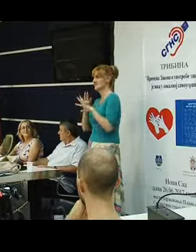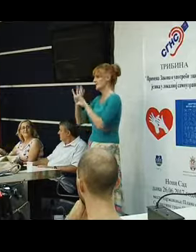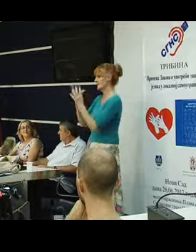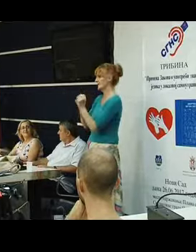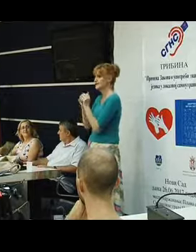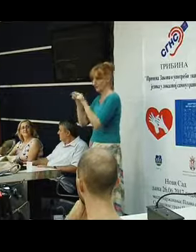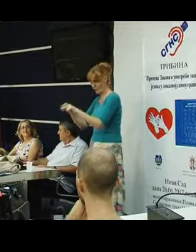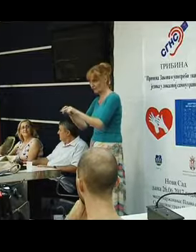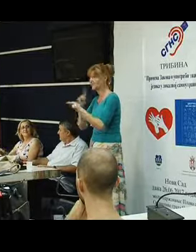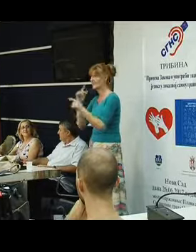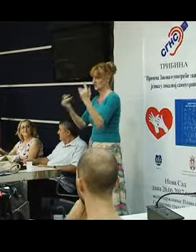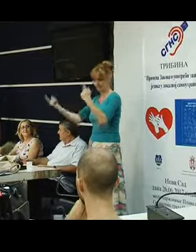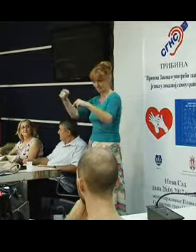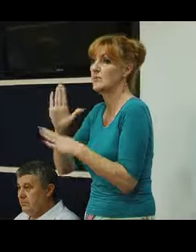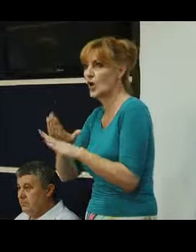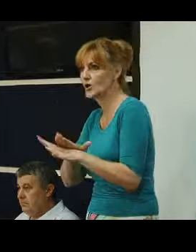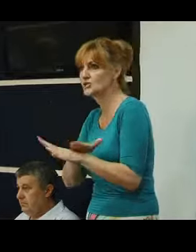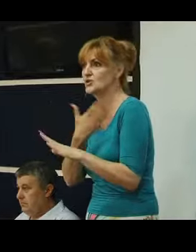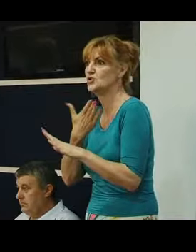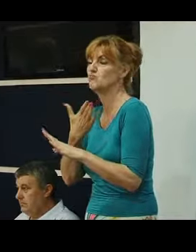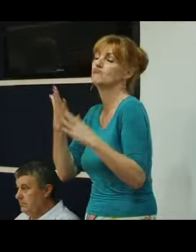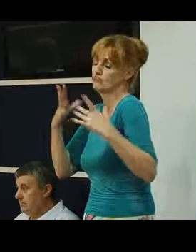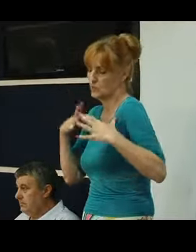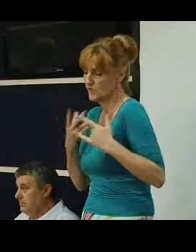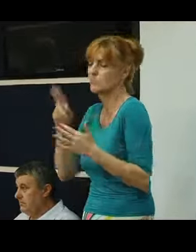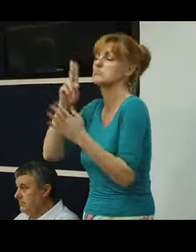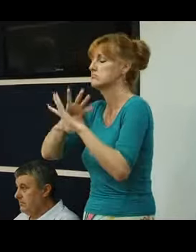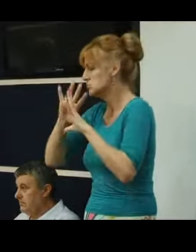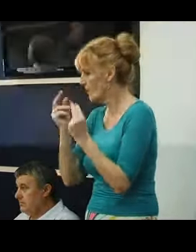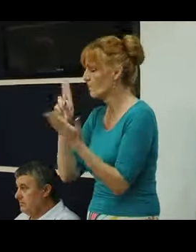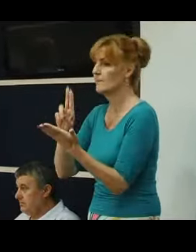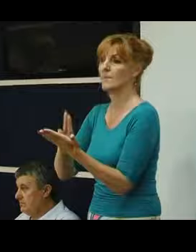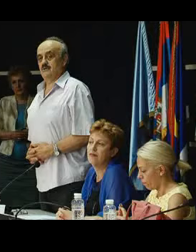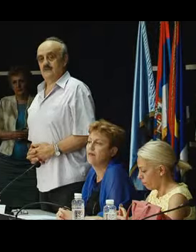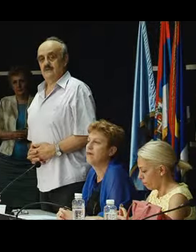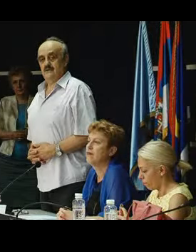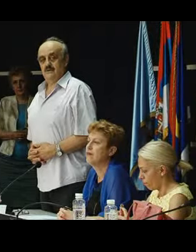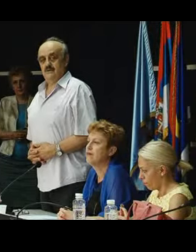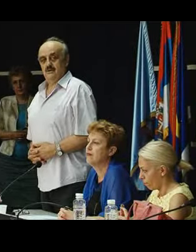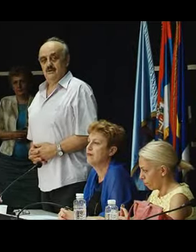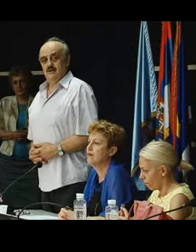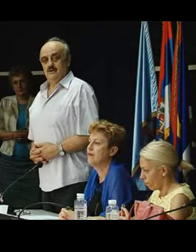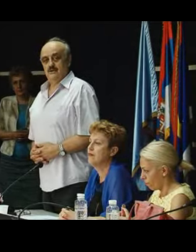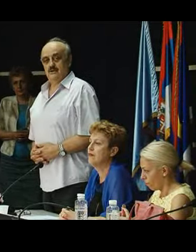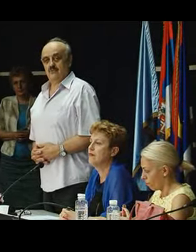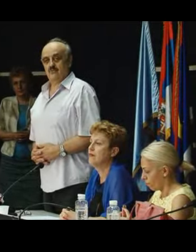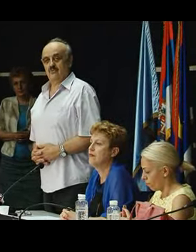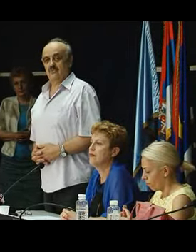jedini zakon u Srbiji koji se direktno odnosi na određenu kategoriju stanovništva sa invaliditetom. Tim zakonom uređuje se upotreba znakovnog